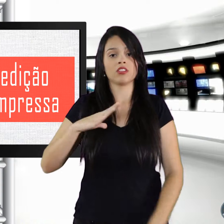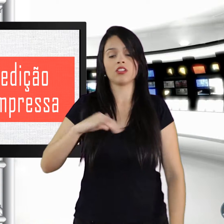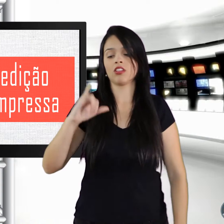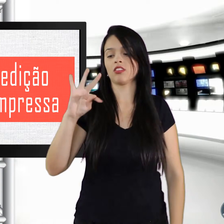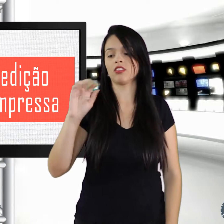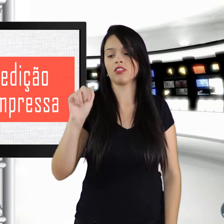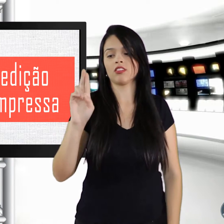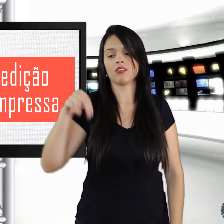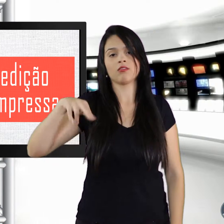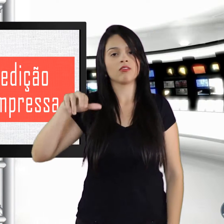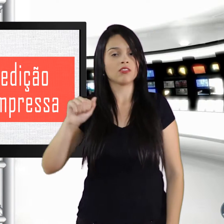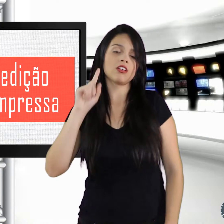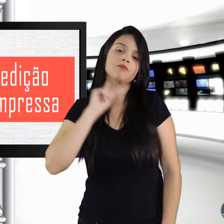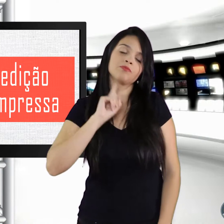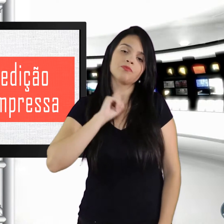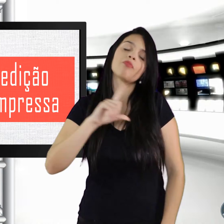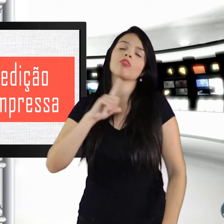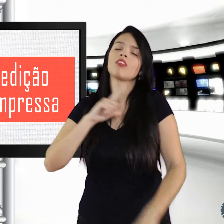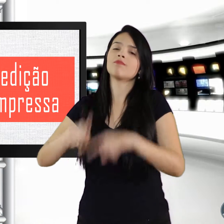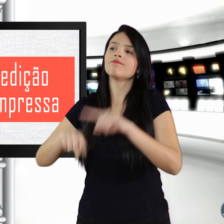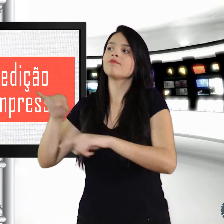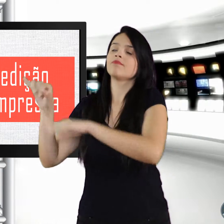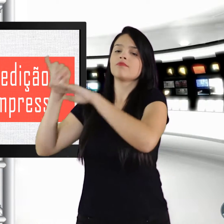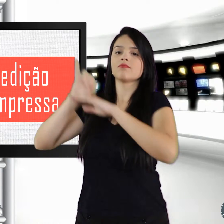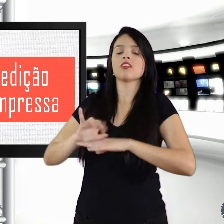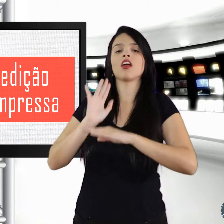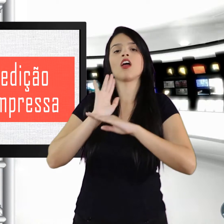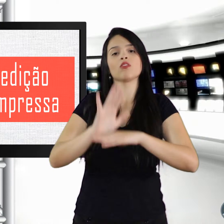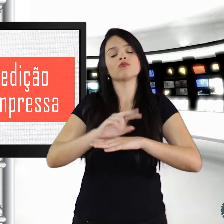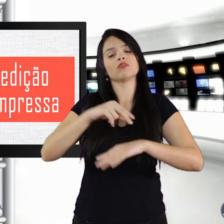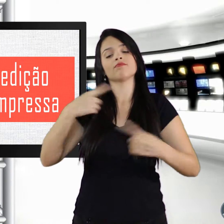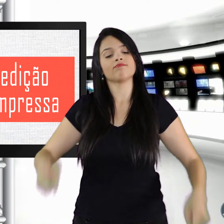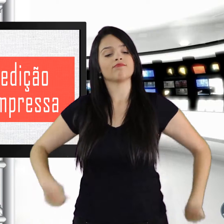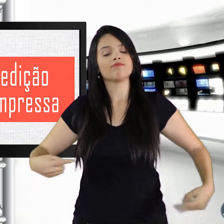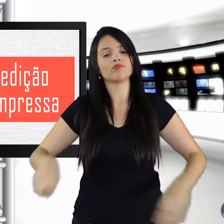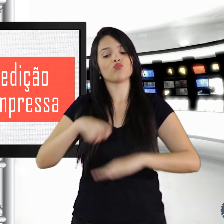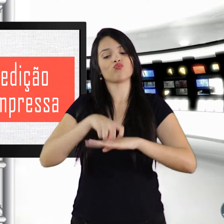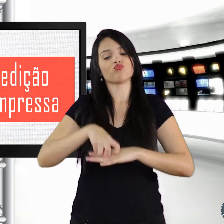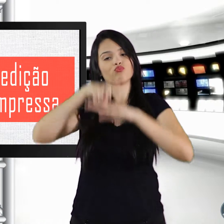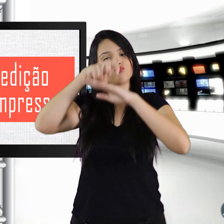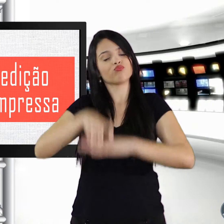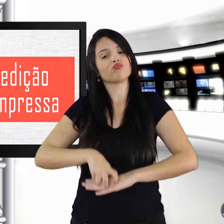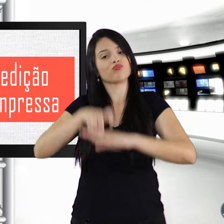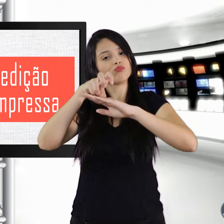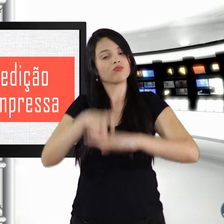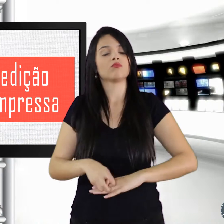com equipamentos importados, que possibilitam a subida e descida de cadeirantes com a própria cadeira de rodas, conhecidos como